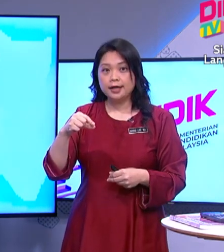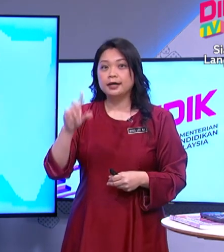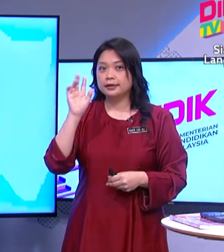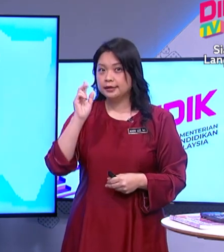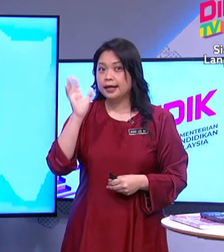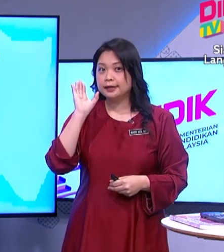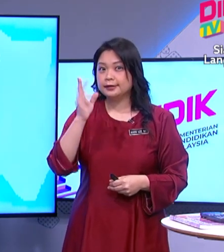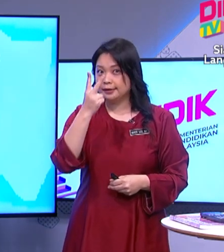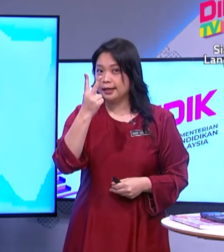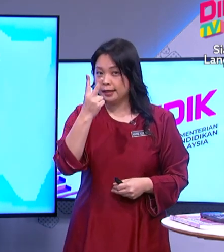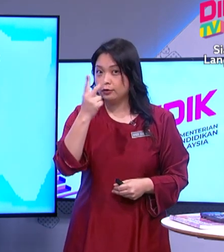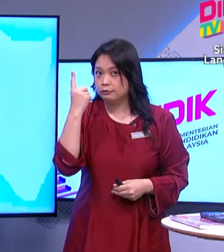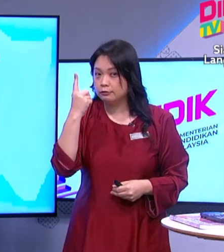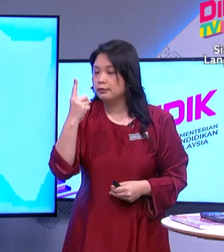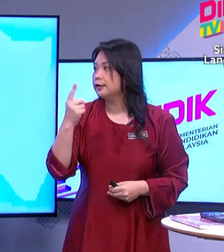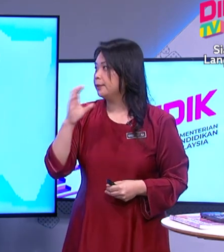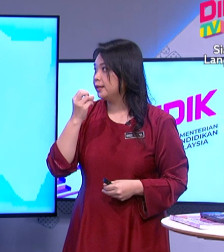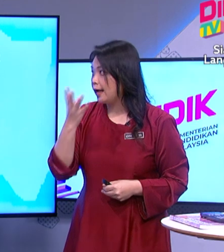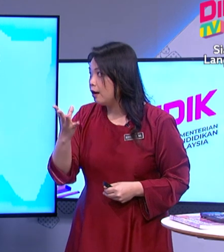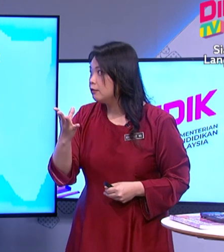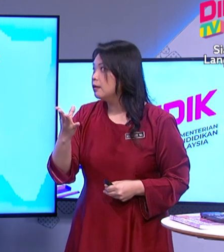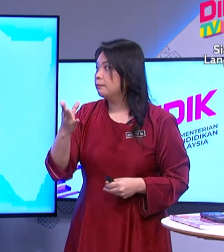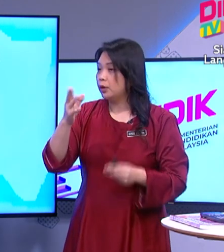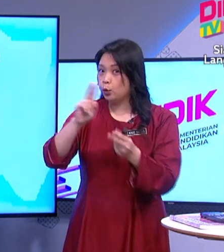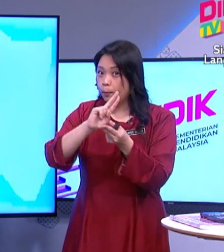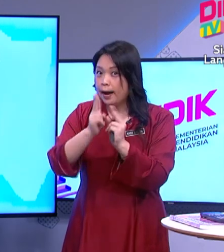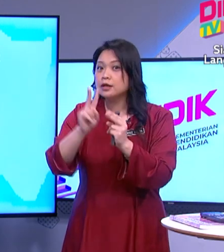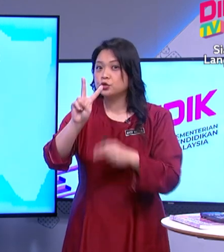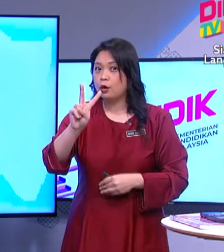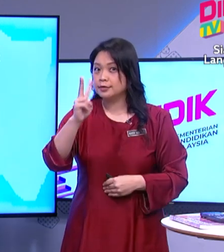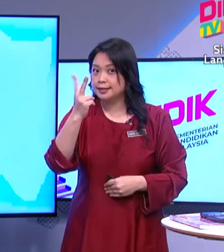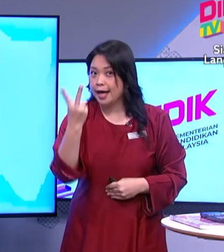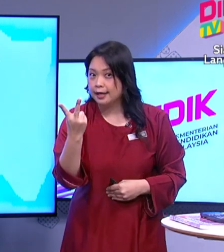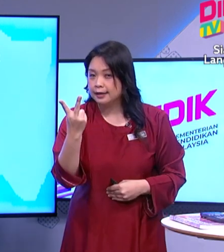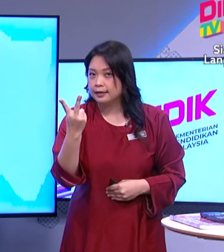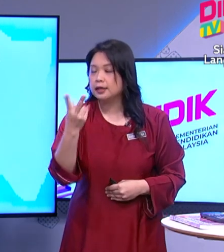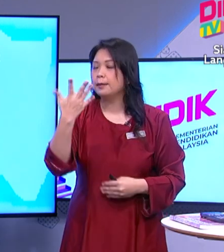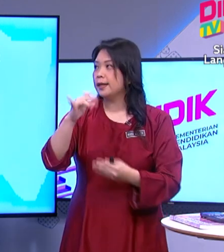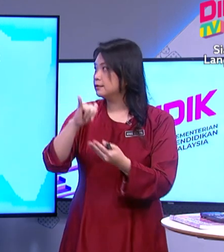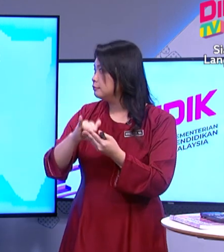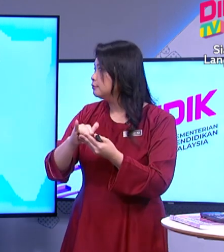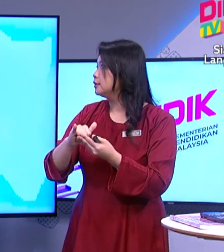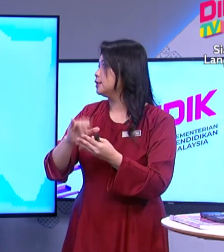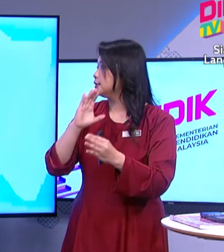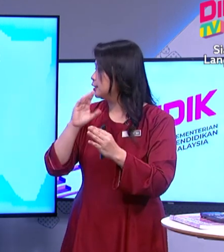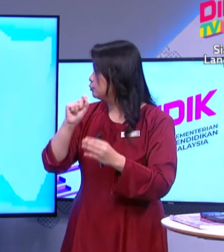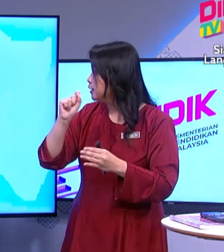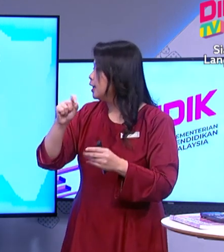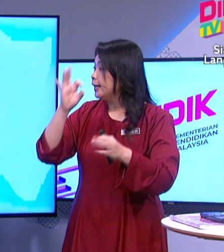g-dle dengan tengok dulu debit al-bai' songsang lepas to the to this